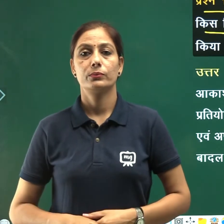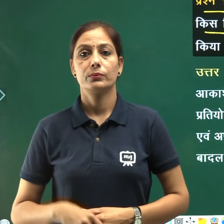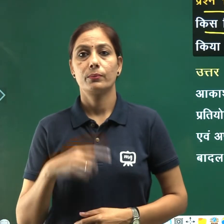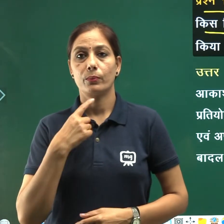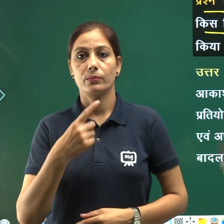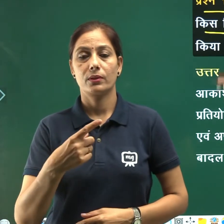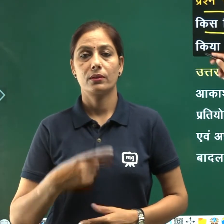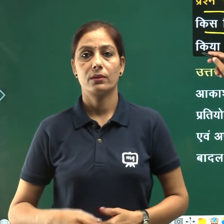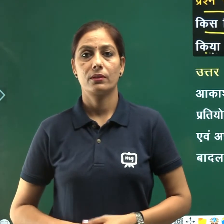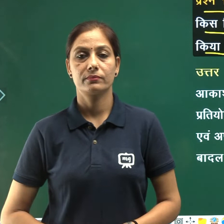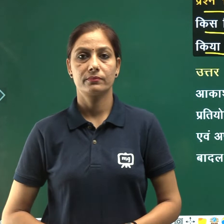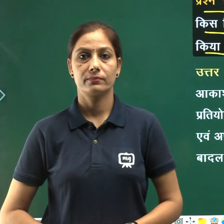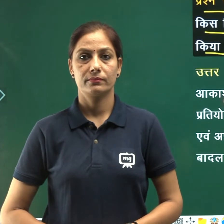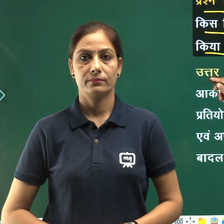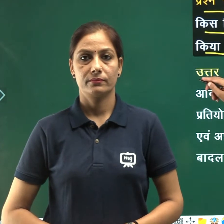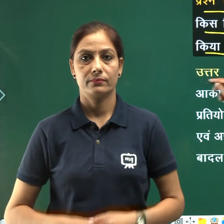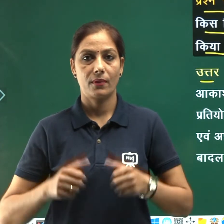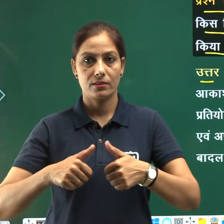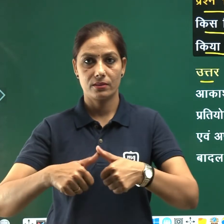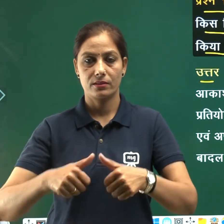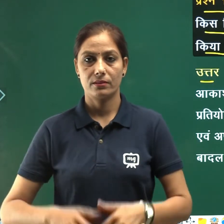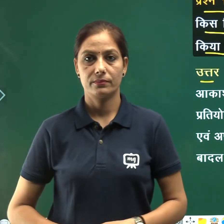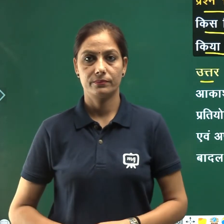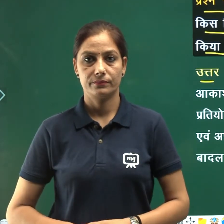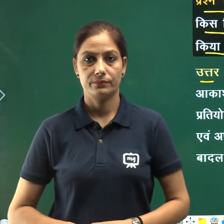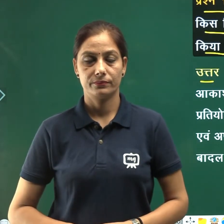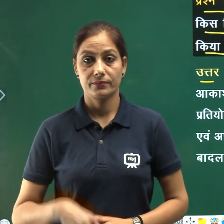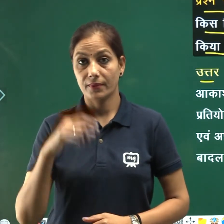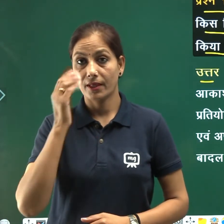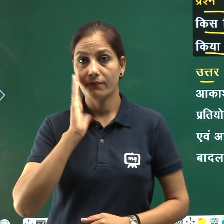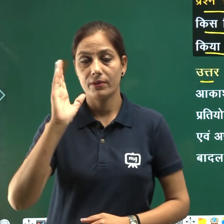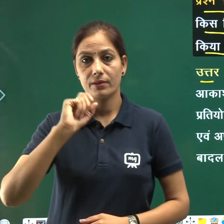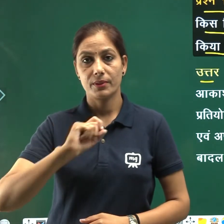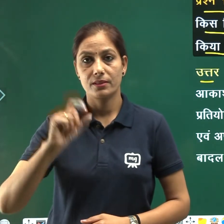संकेत किया है? उत्तर है, कवि ने